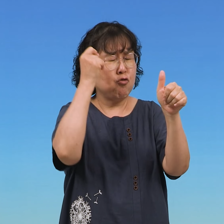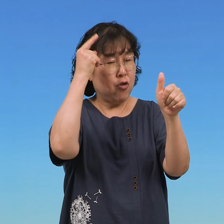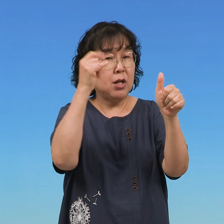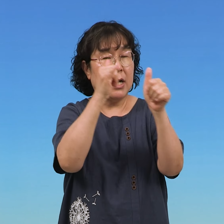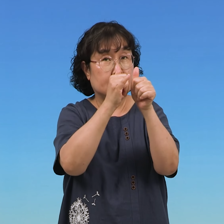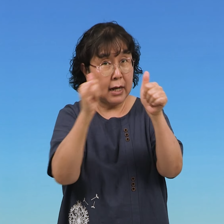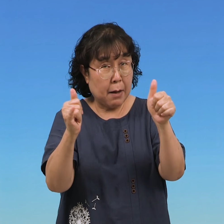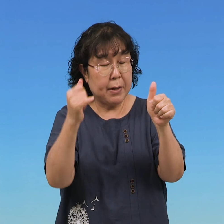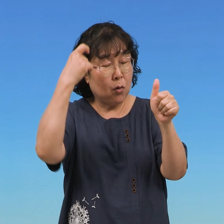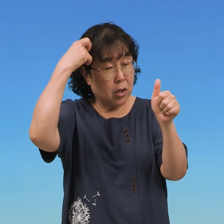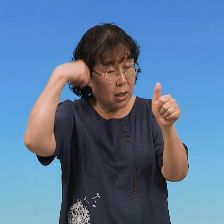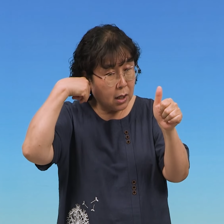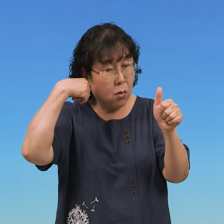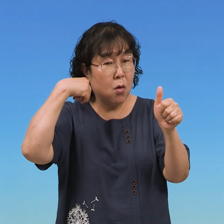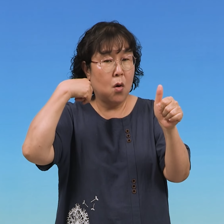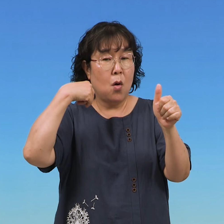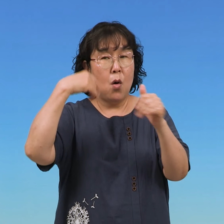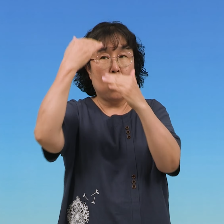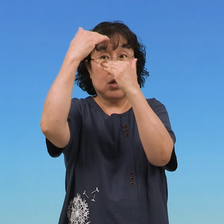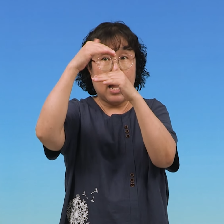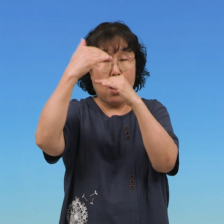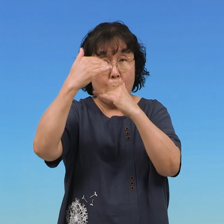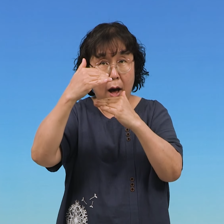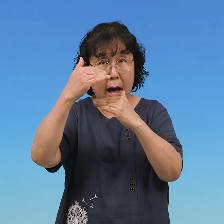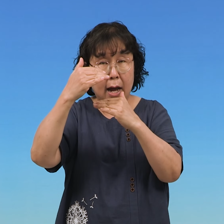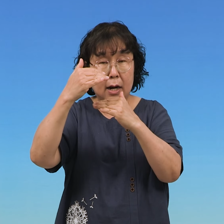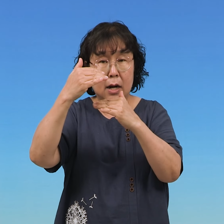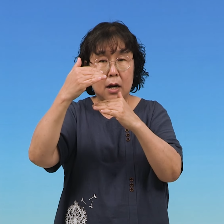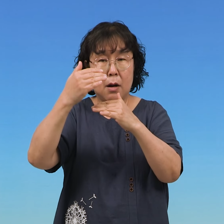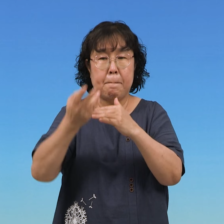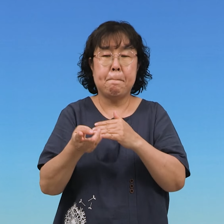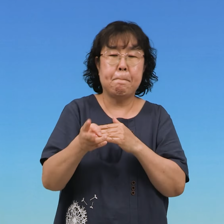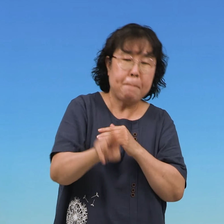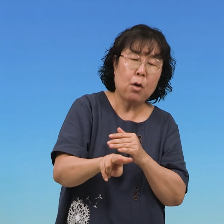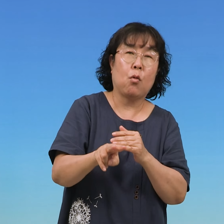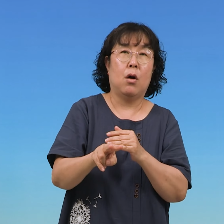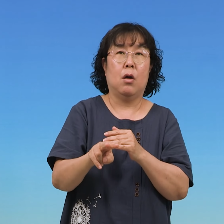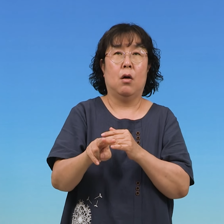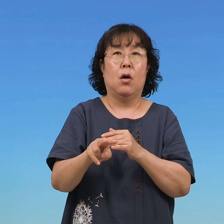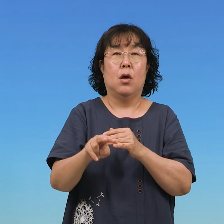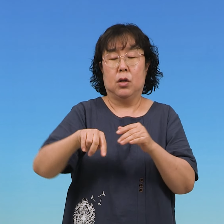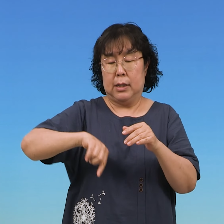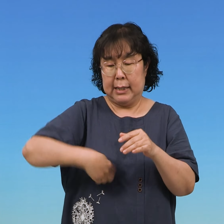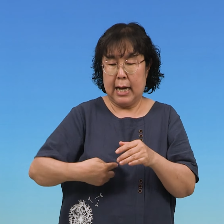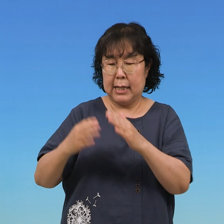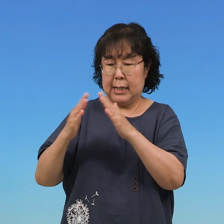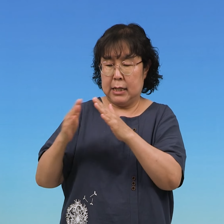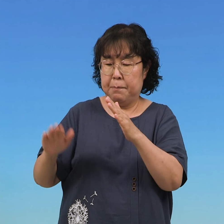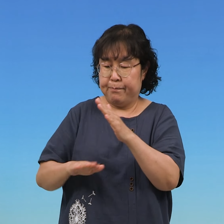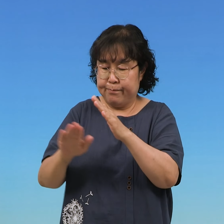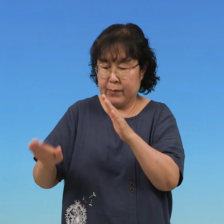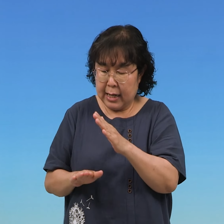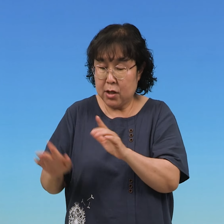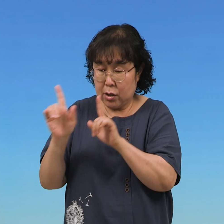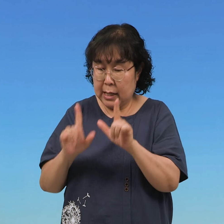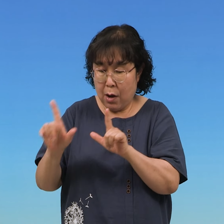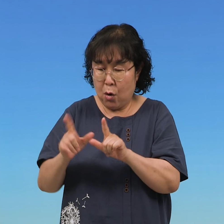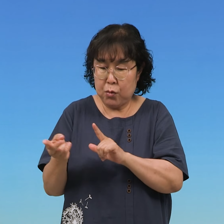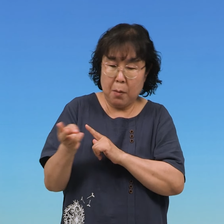느끼면서 화제를, 대화의 주제를 어디로 바꿉니까? 예배로 바꾸는 거예요. 이게